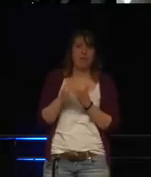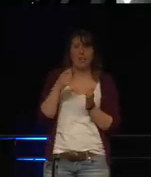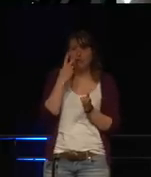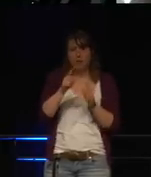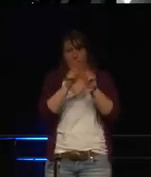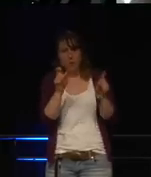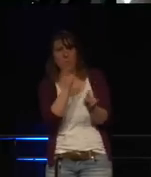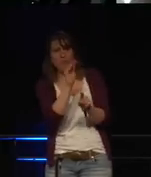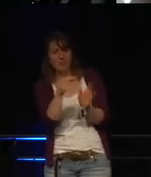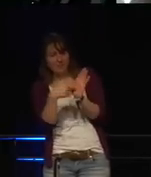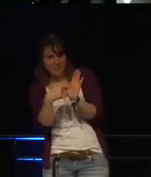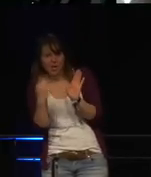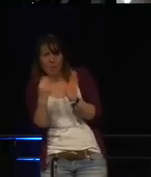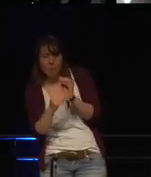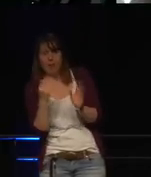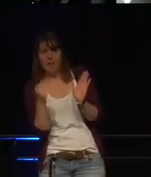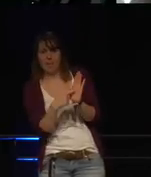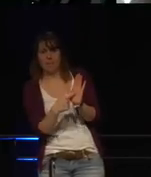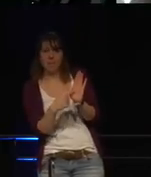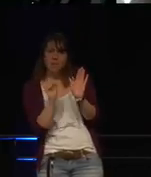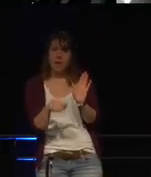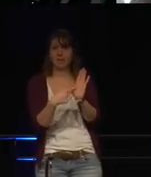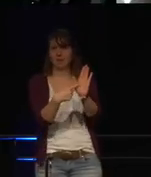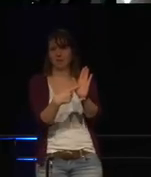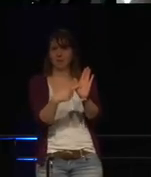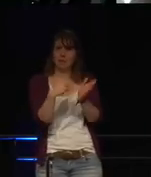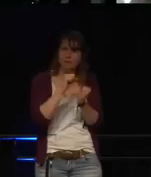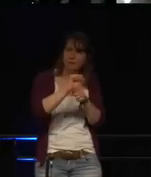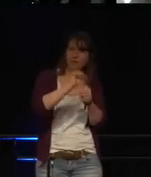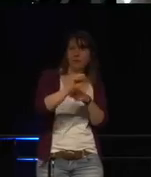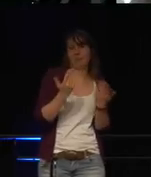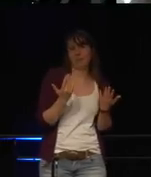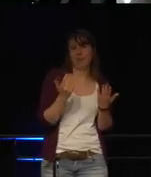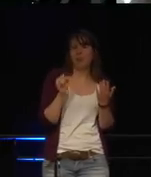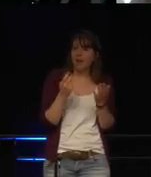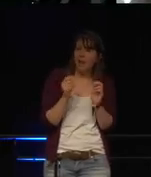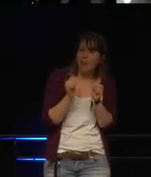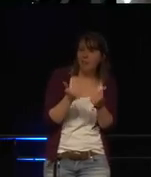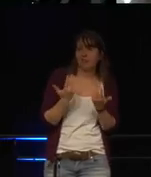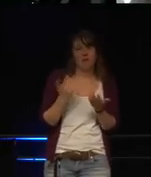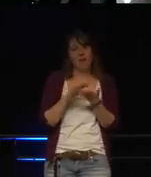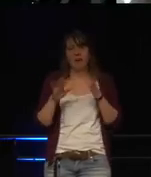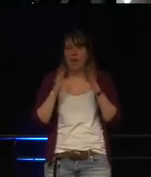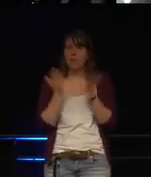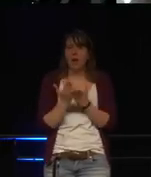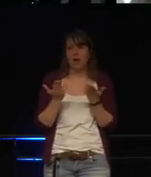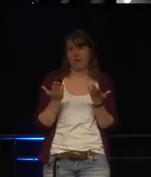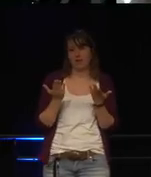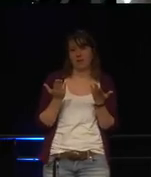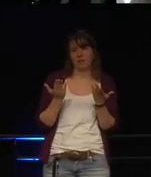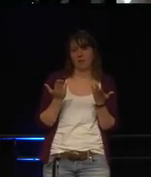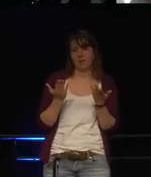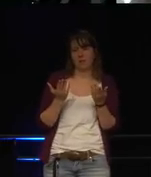¿Y qué es lo que los expertos de seguridad pueden hacer? Pues explicar los problemas a los